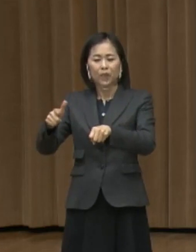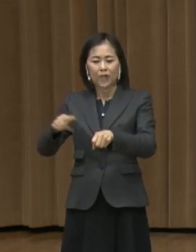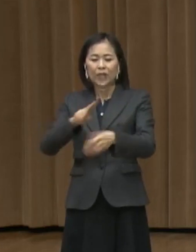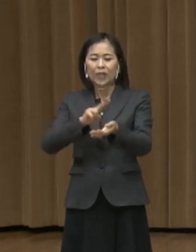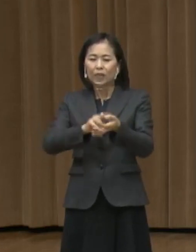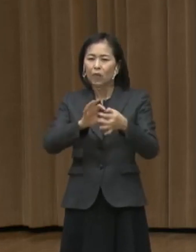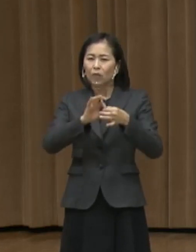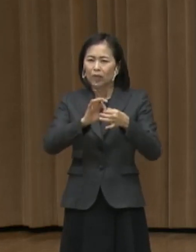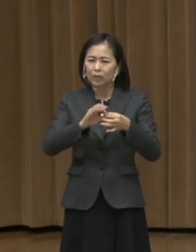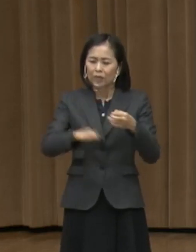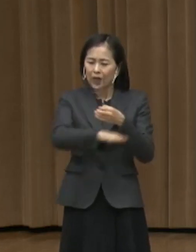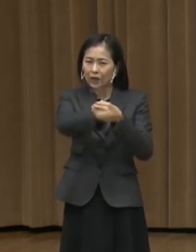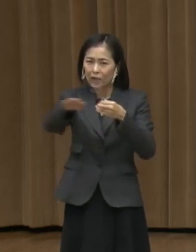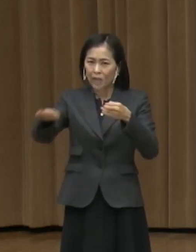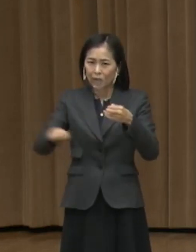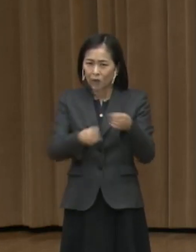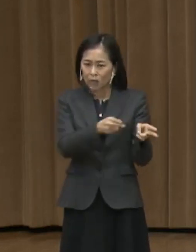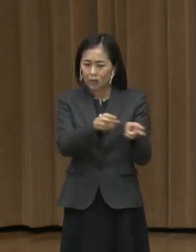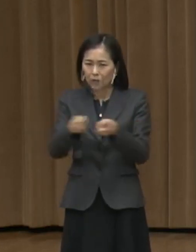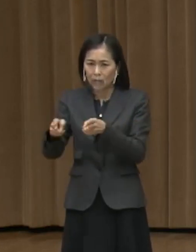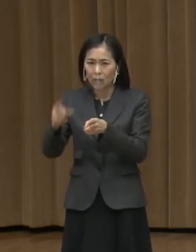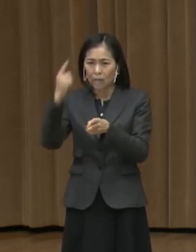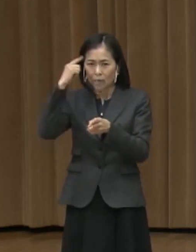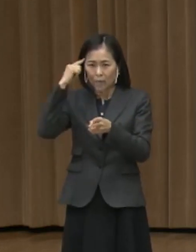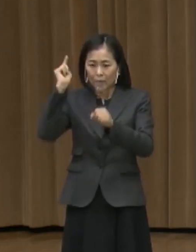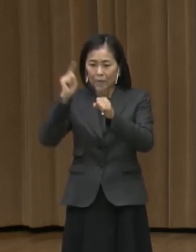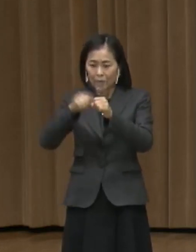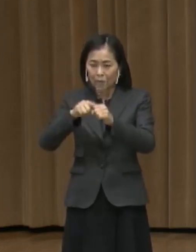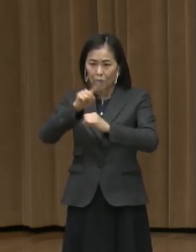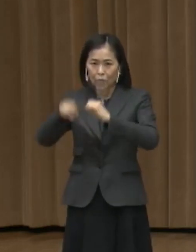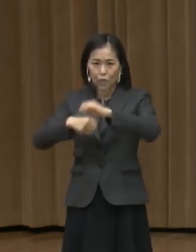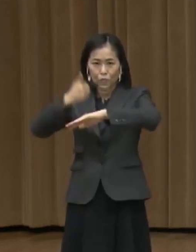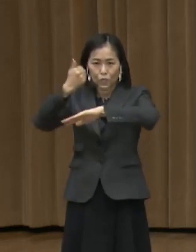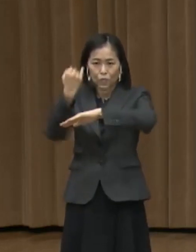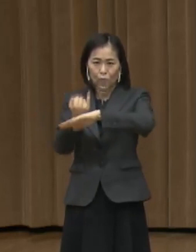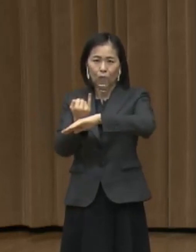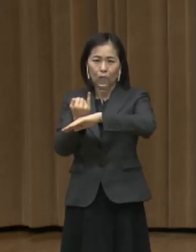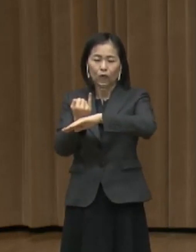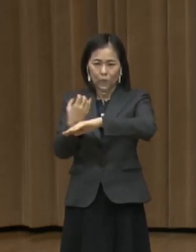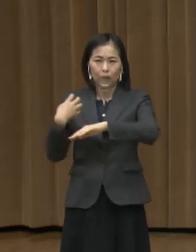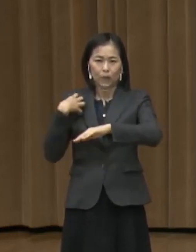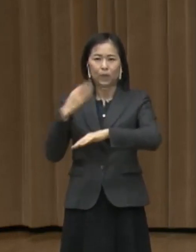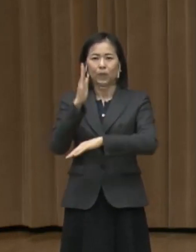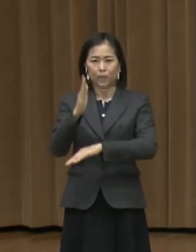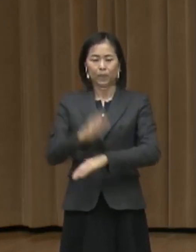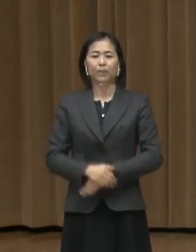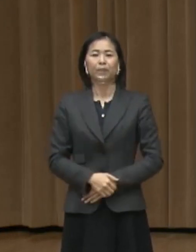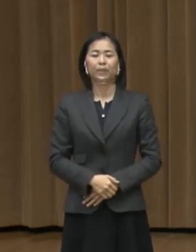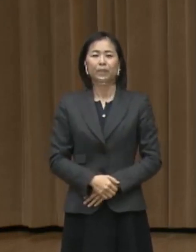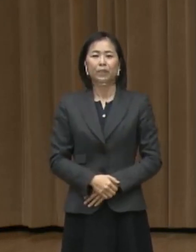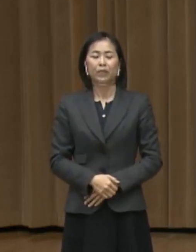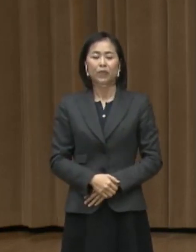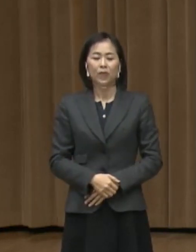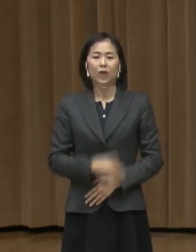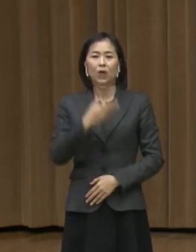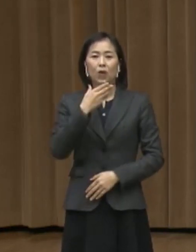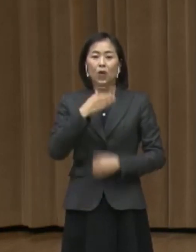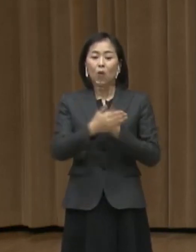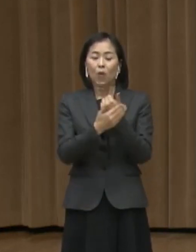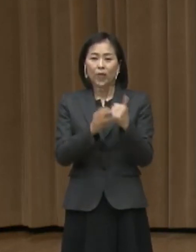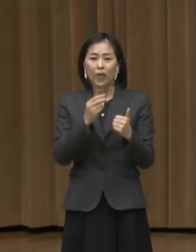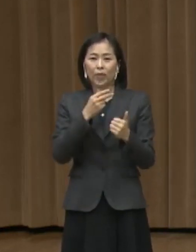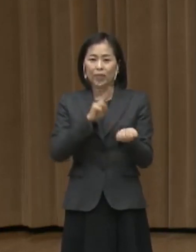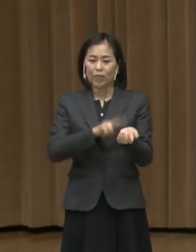療施策全般を担う局長として活躍をいただきます。保健医療政策課長